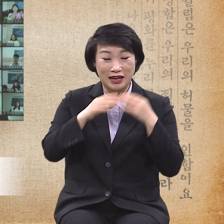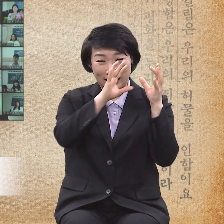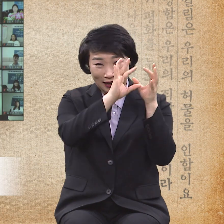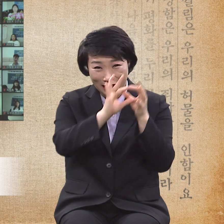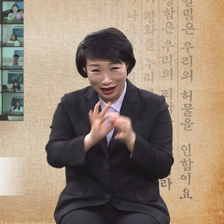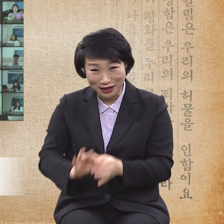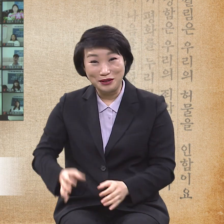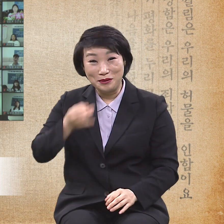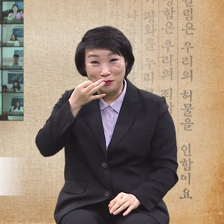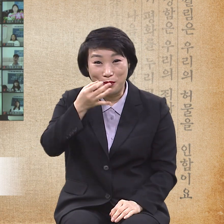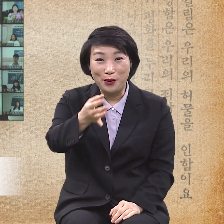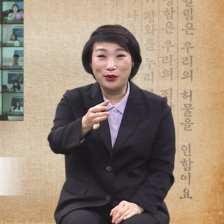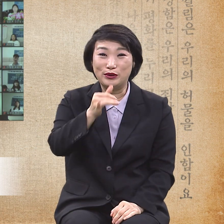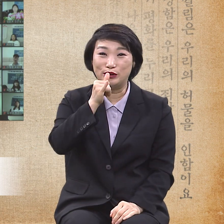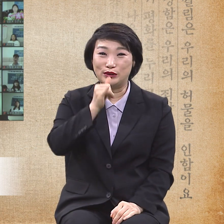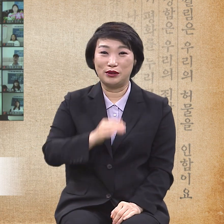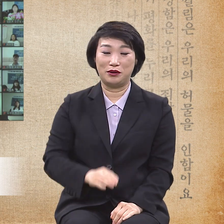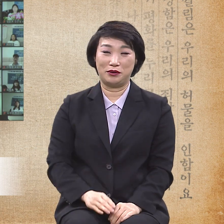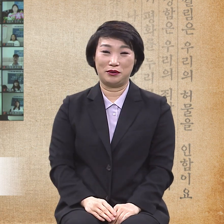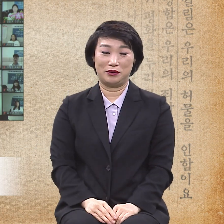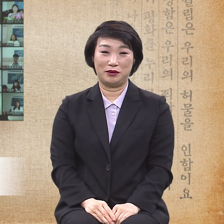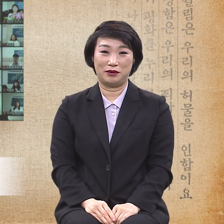무제한 나타내셨으니